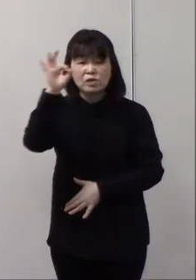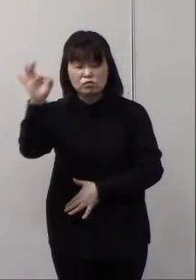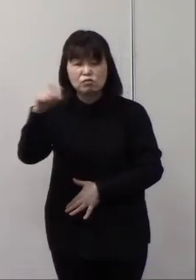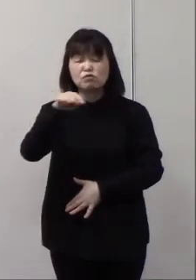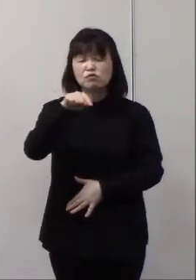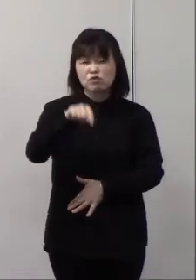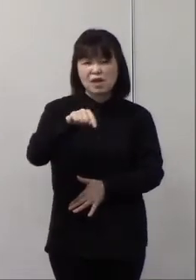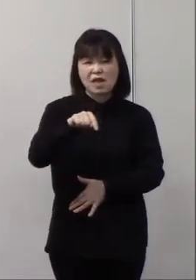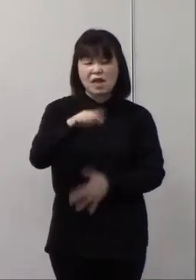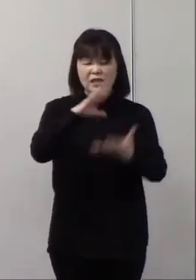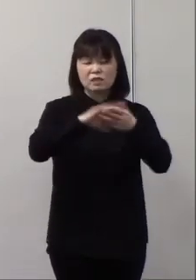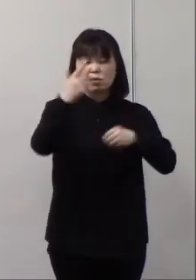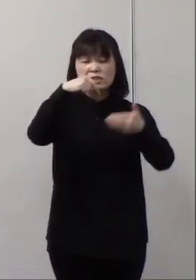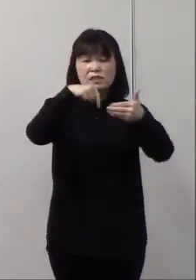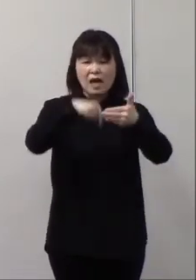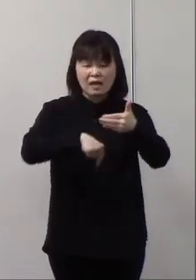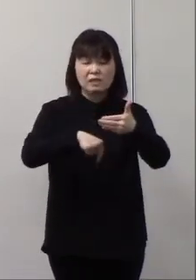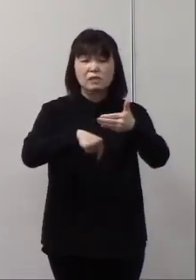団体が、